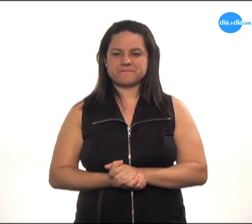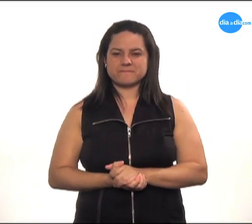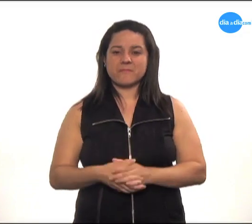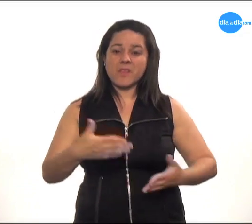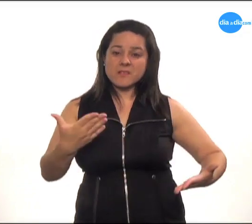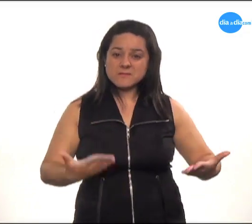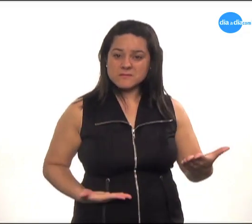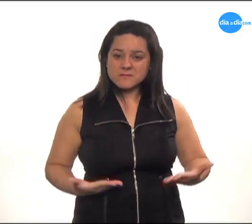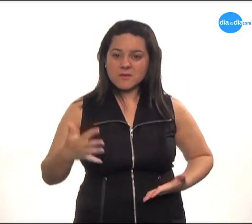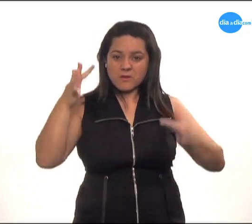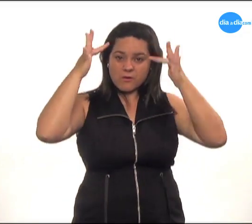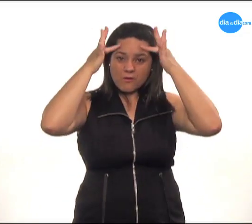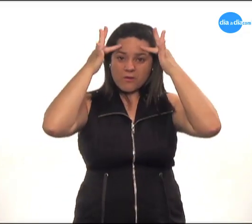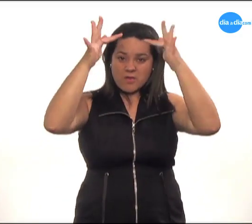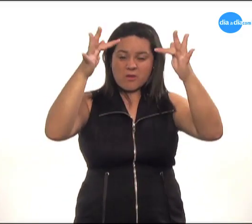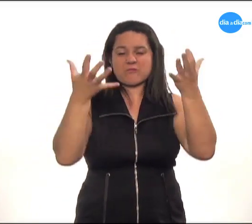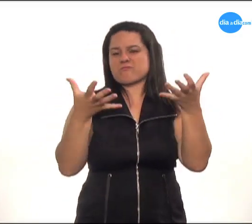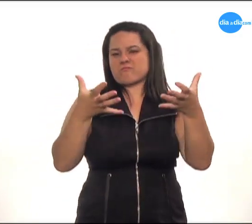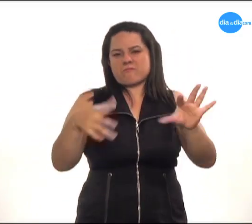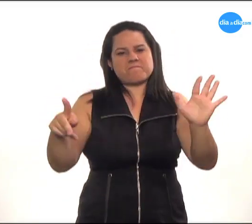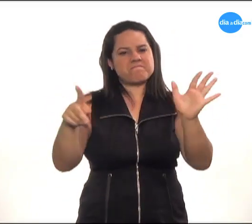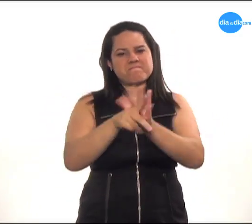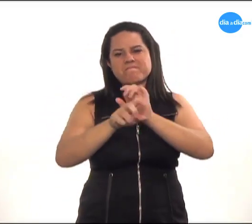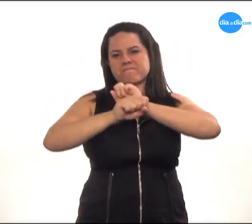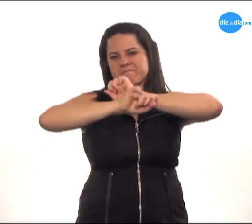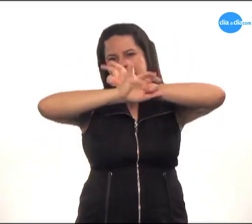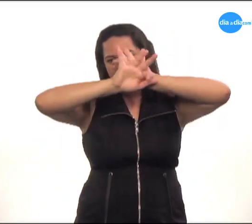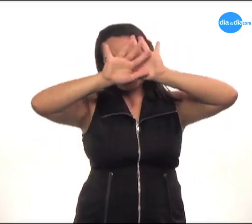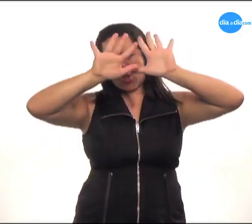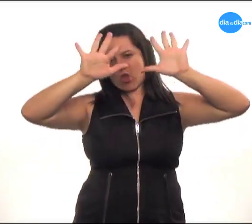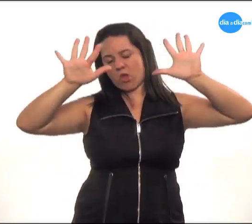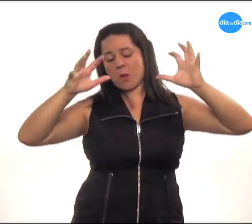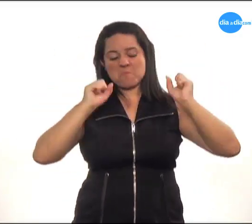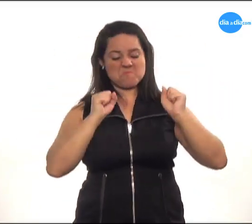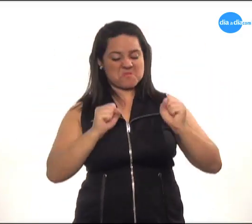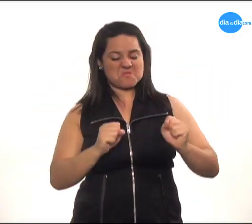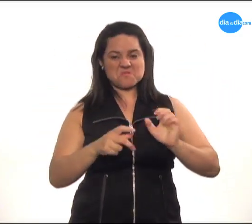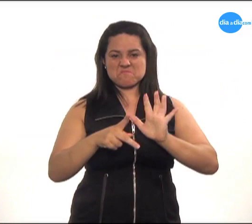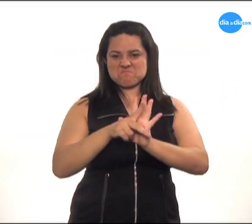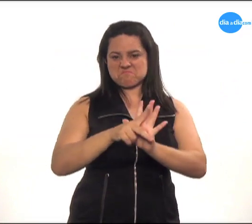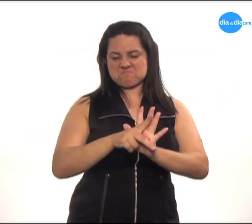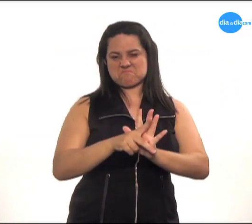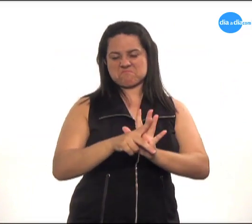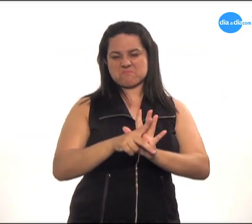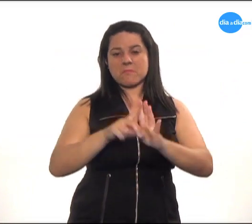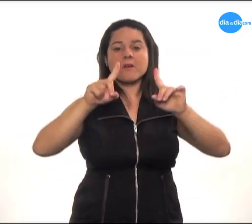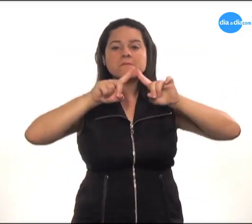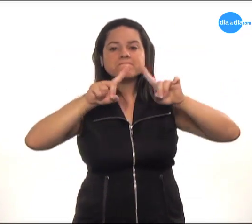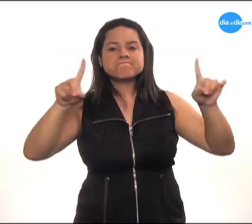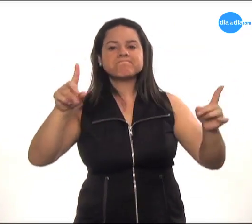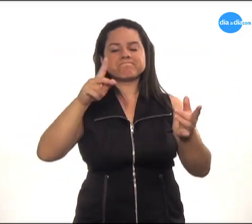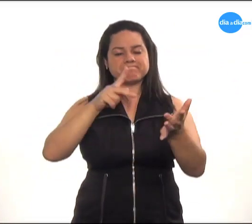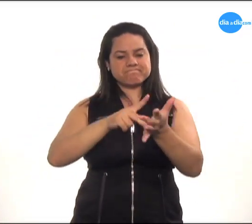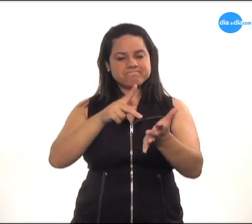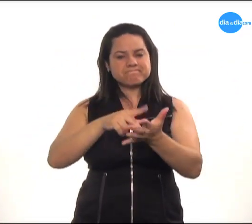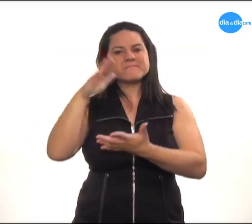não busca a glória e a autoridade do mundo, mas que entende que o Senhor confiou a ele a